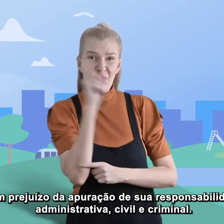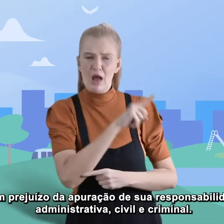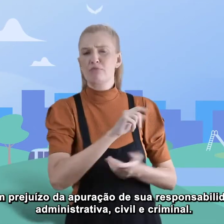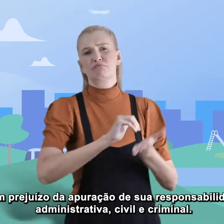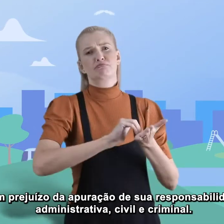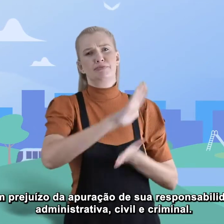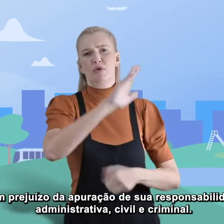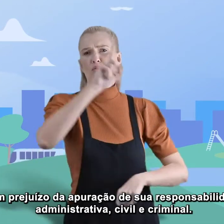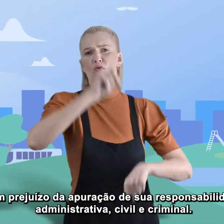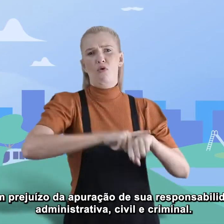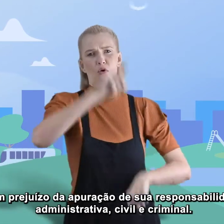e criminal.